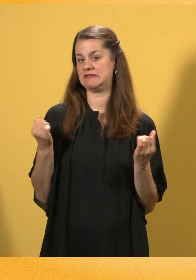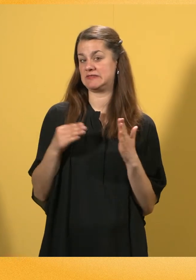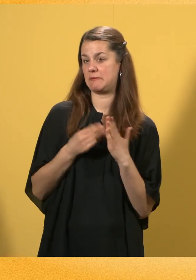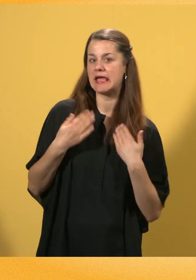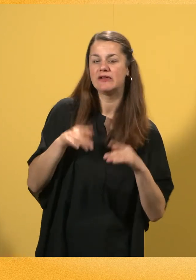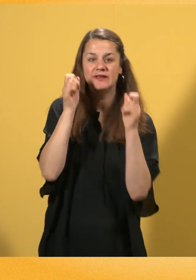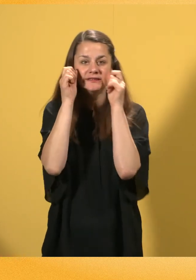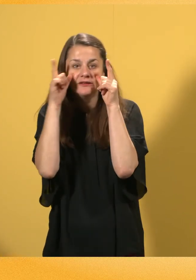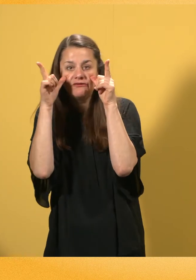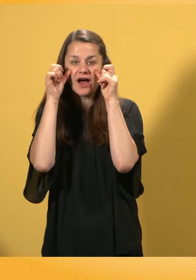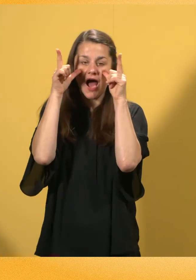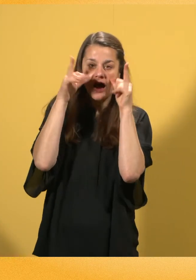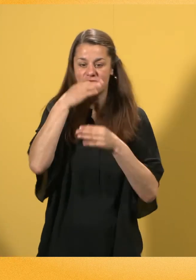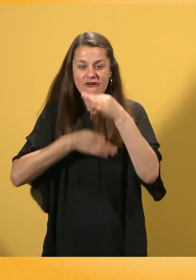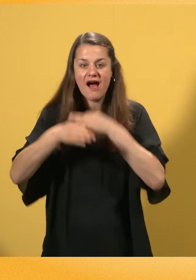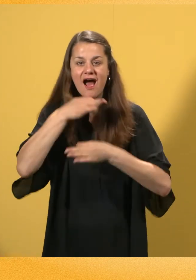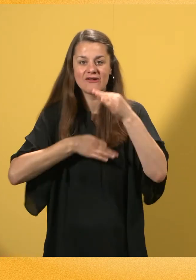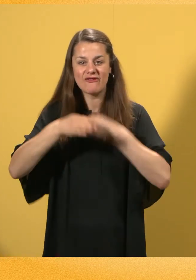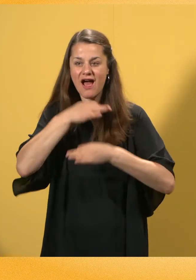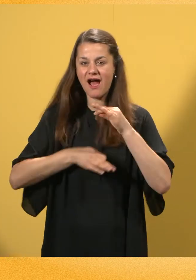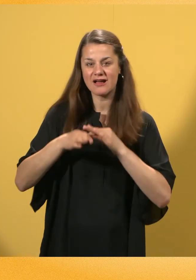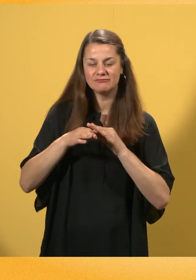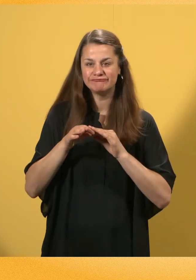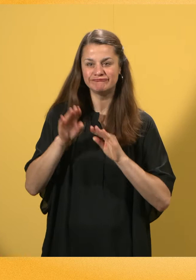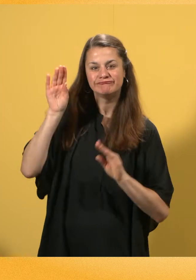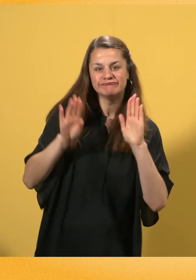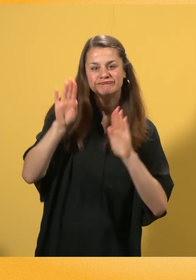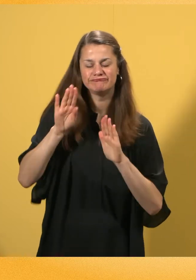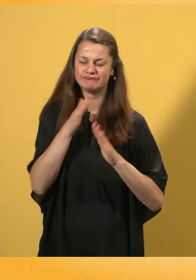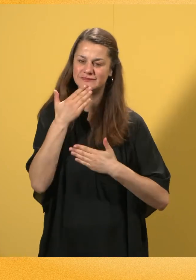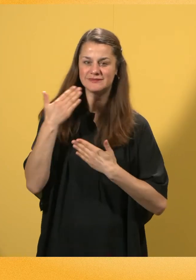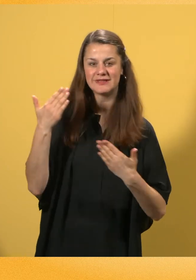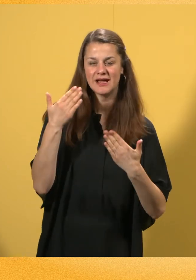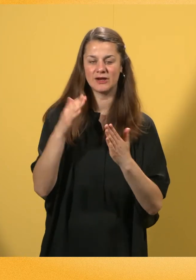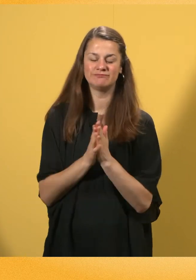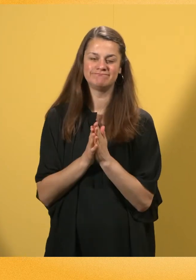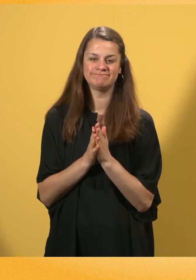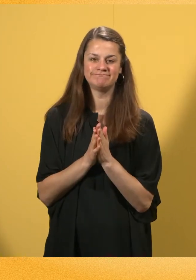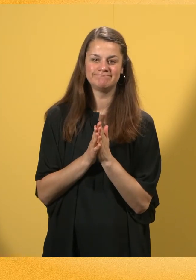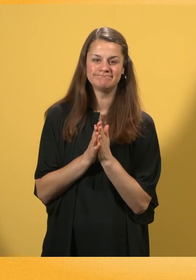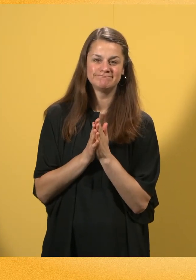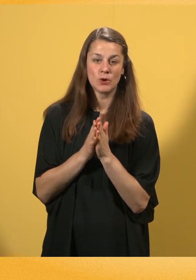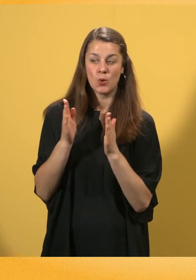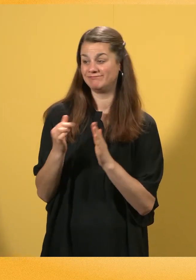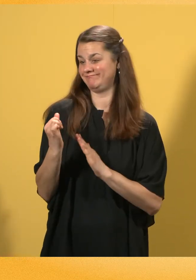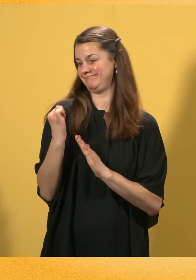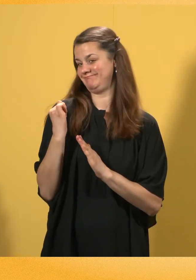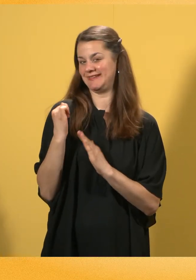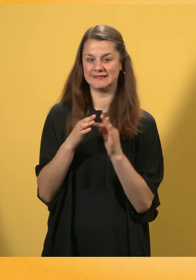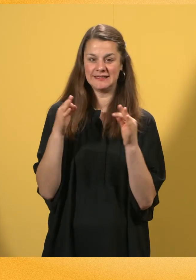mitgemacht haben und sich beteiligt haben. Und wenn Sie noch mal so zurückblicken auf die